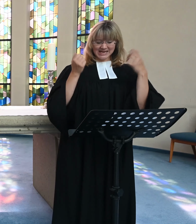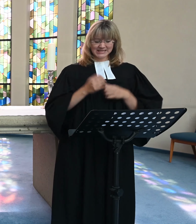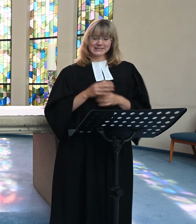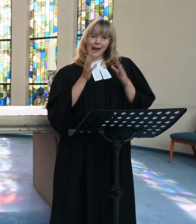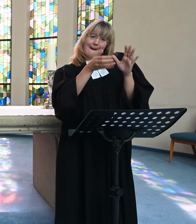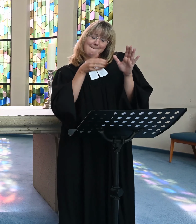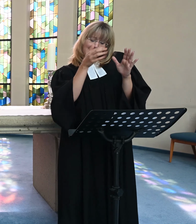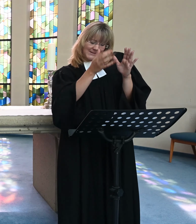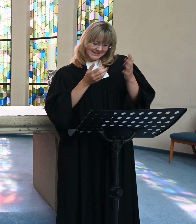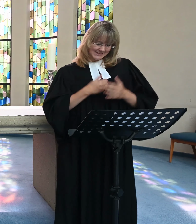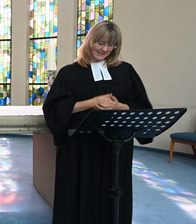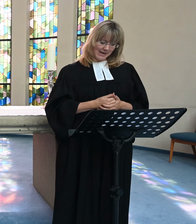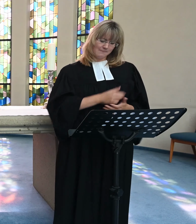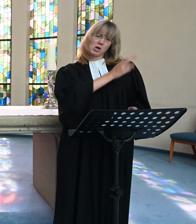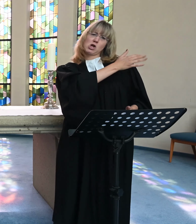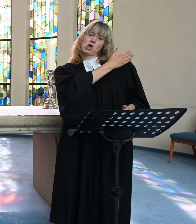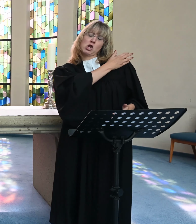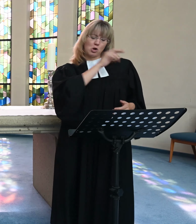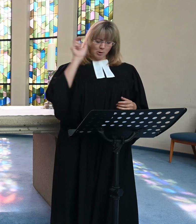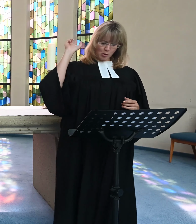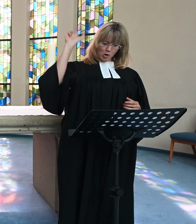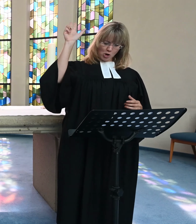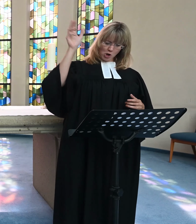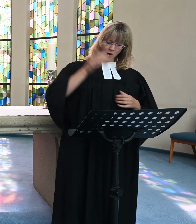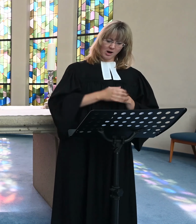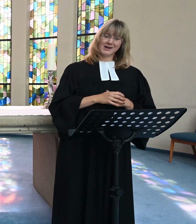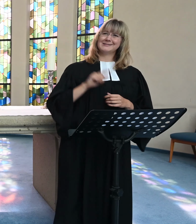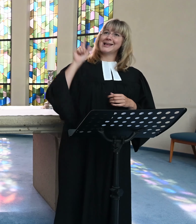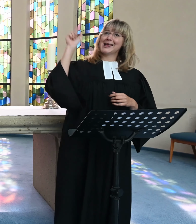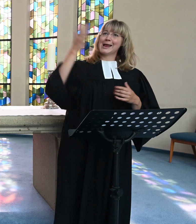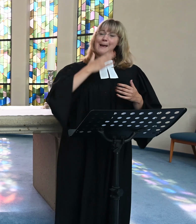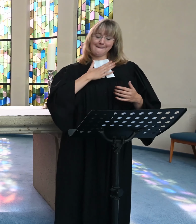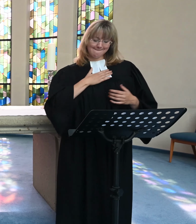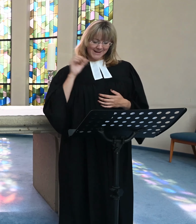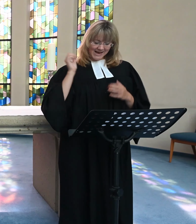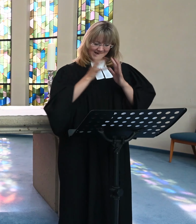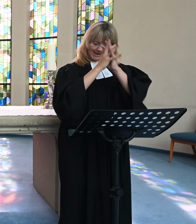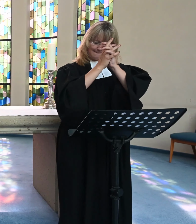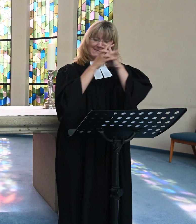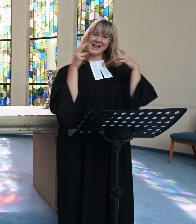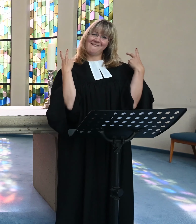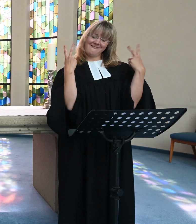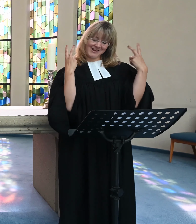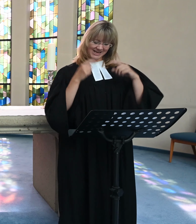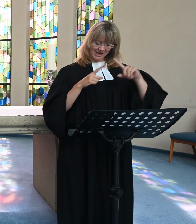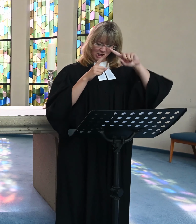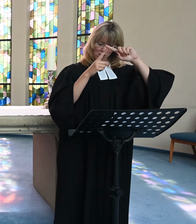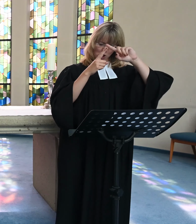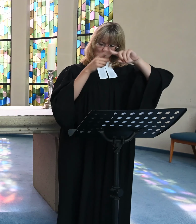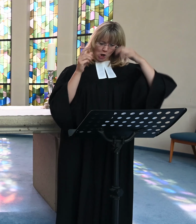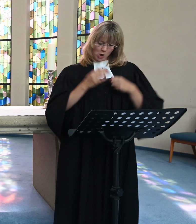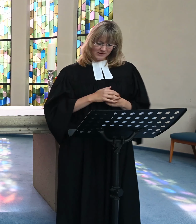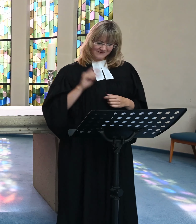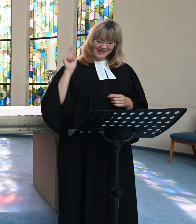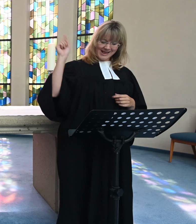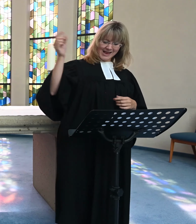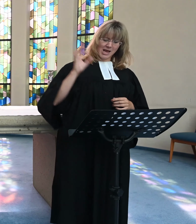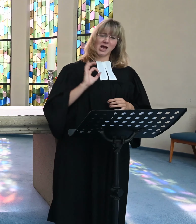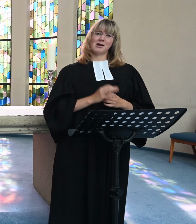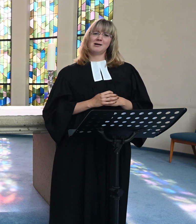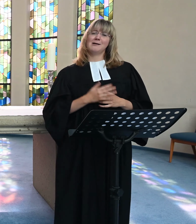Gott, der mein Gebet nicht verwirft, noch seine Güte von mir wendet. Der heutige